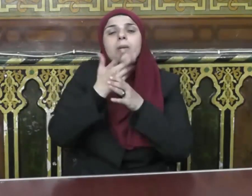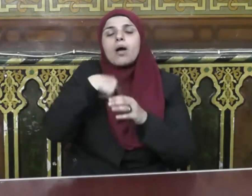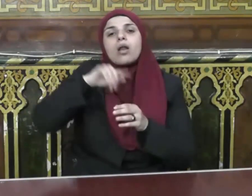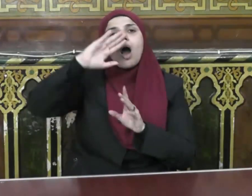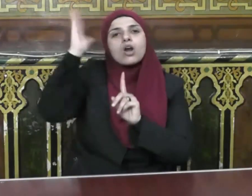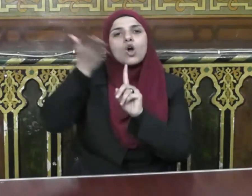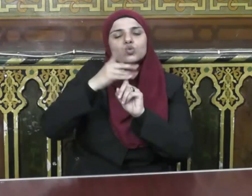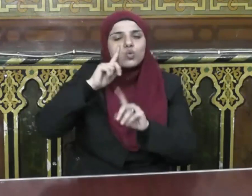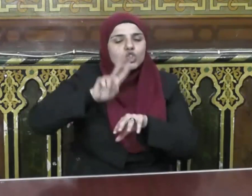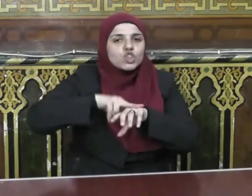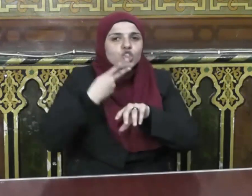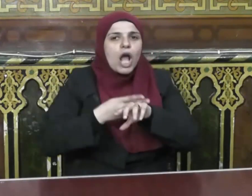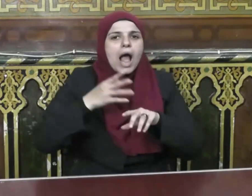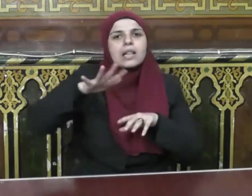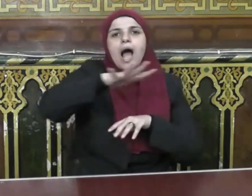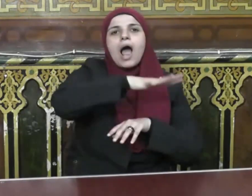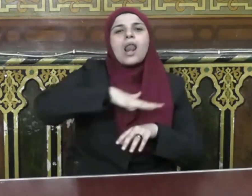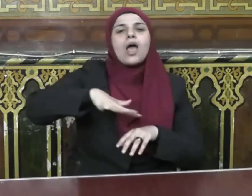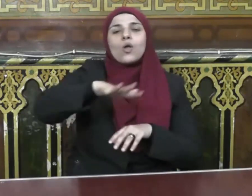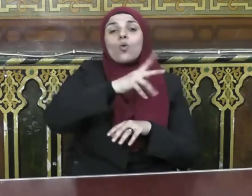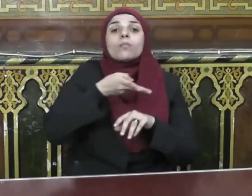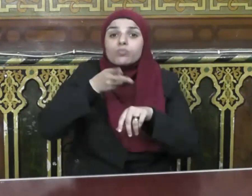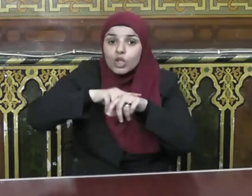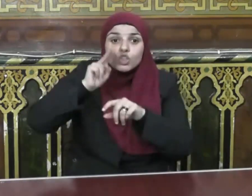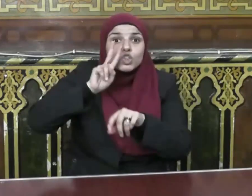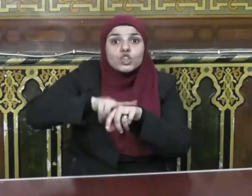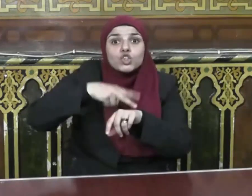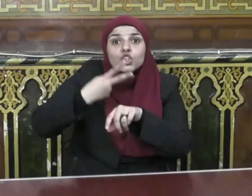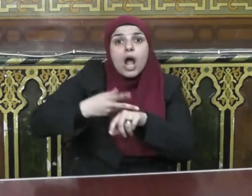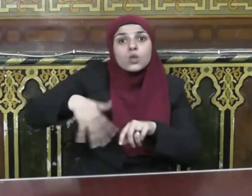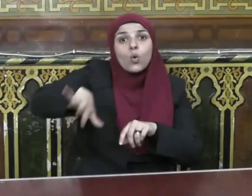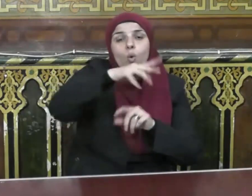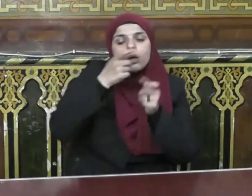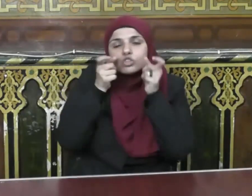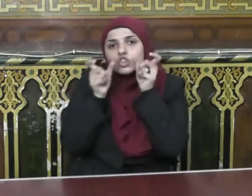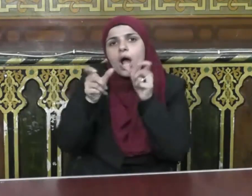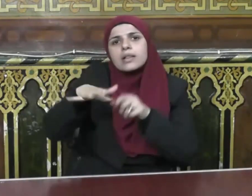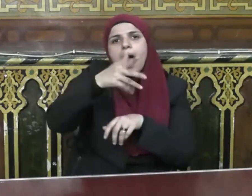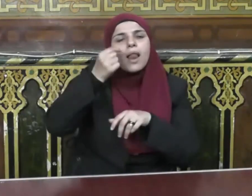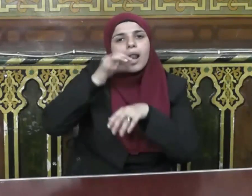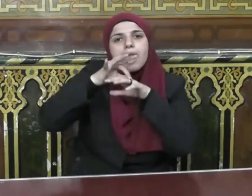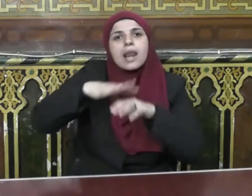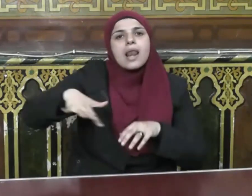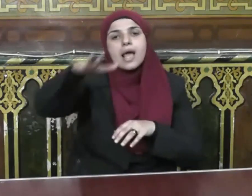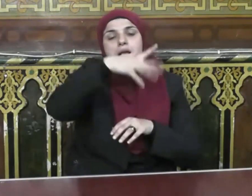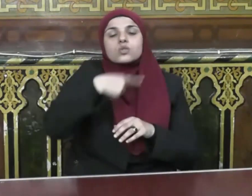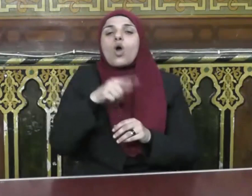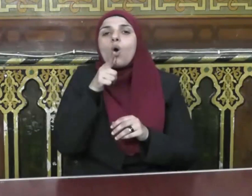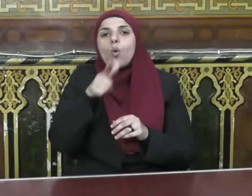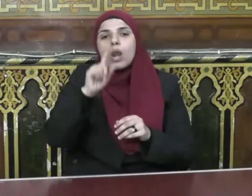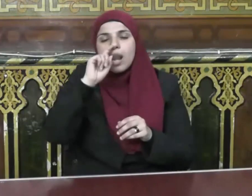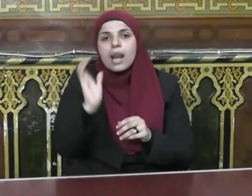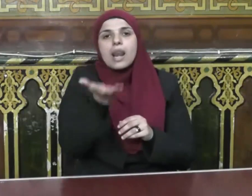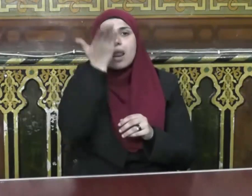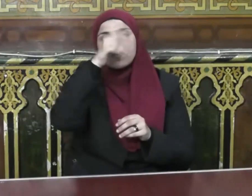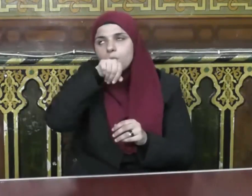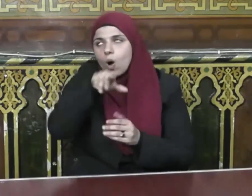شهيدا عليكم وتكونوا شهداء على الناس. ويقول نبينا صلى الله عليه